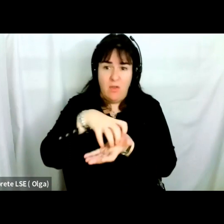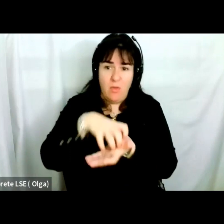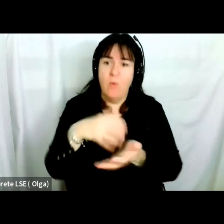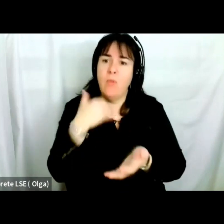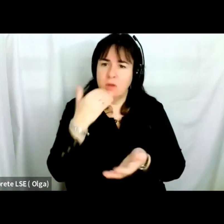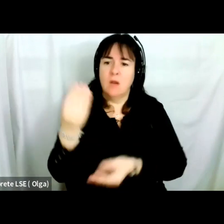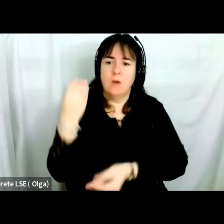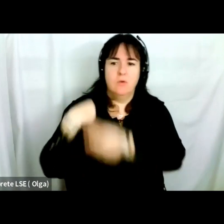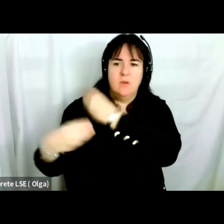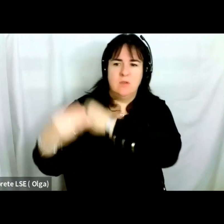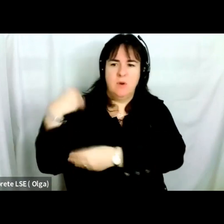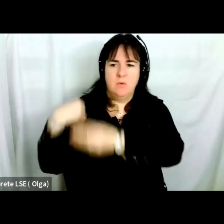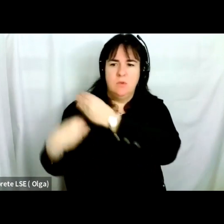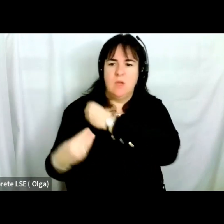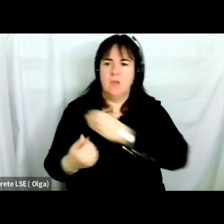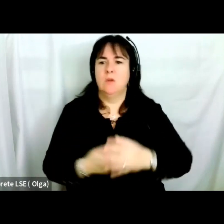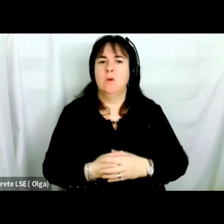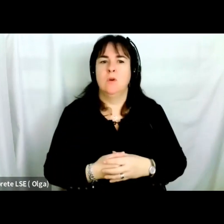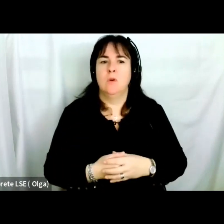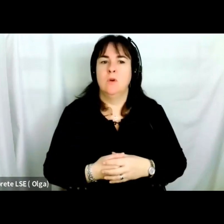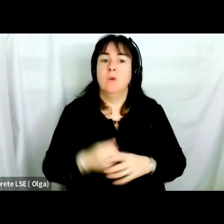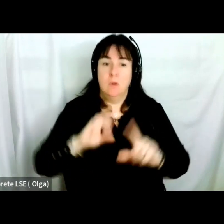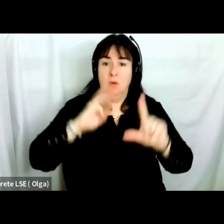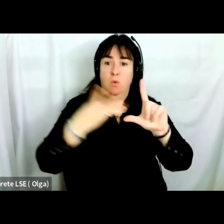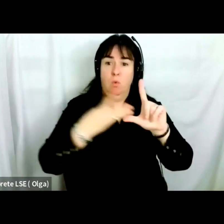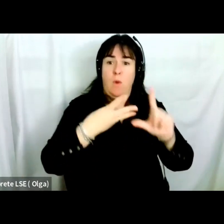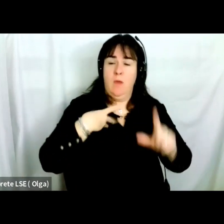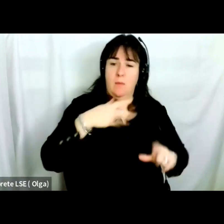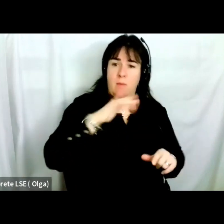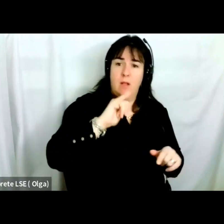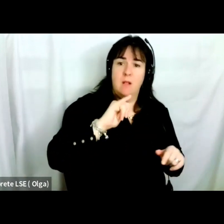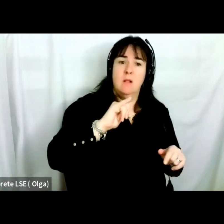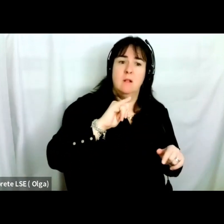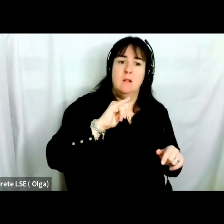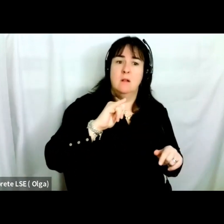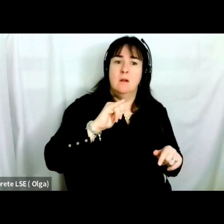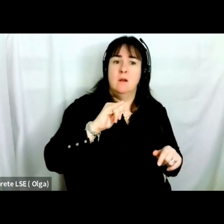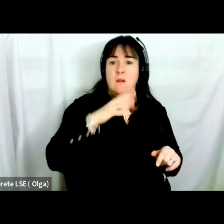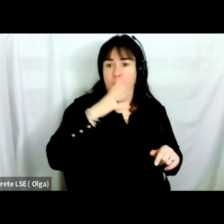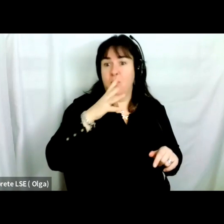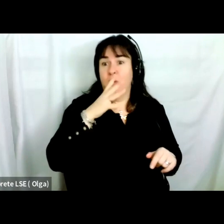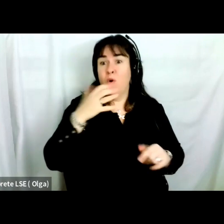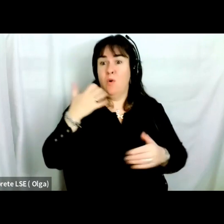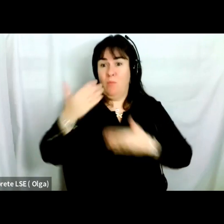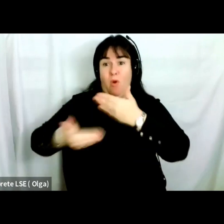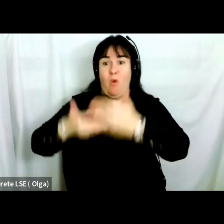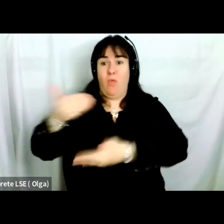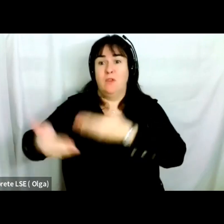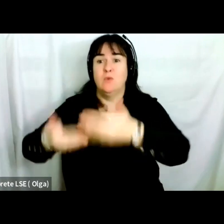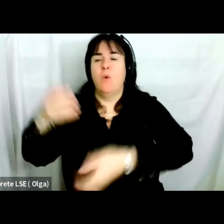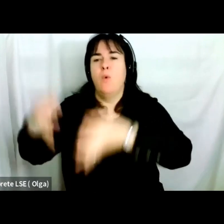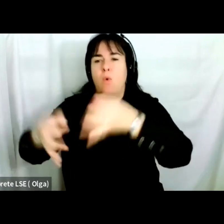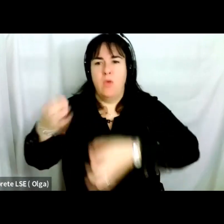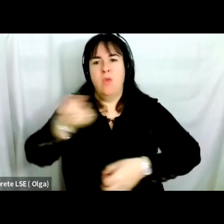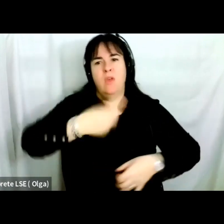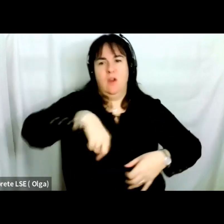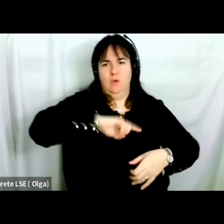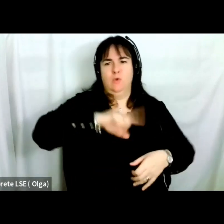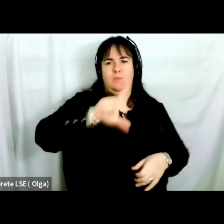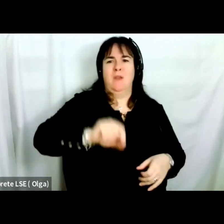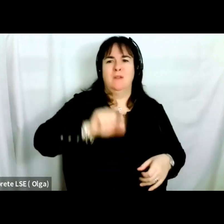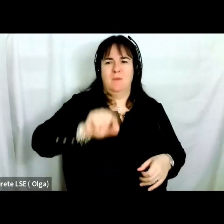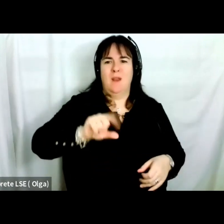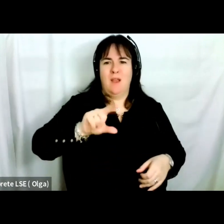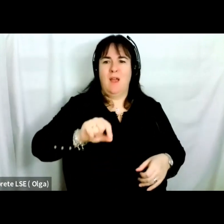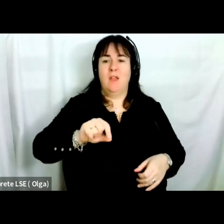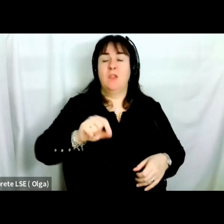resolviendo, todo eso también lo tenéis en nuestra página web, que son mucho más económicas que un procedimiento judicial. Y bueno, y yo creo que esto es